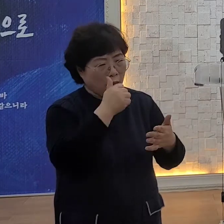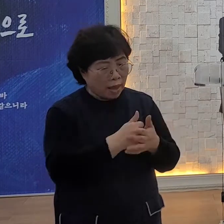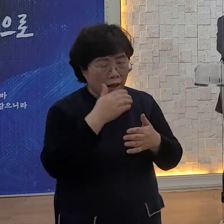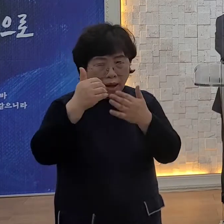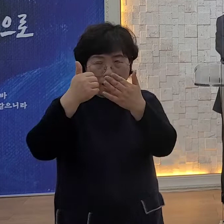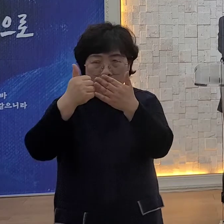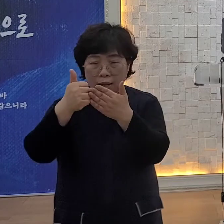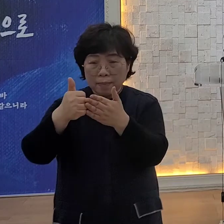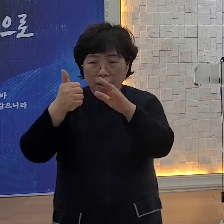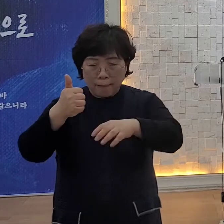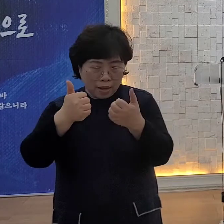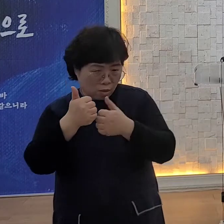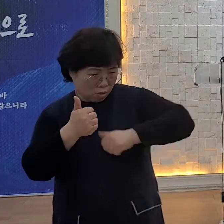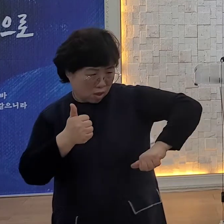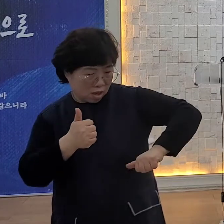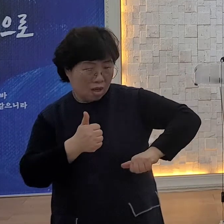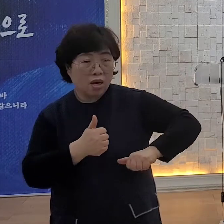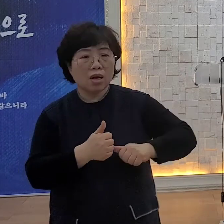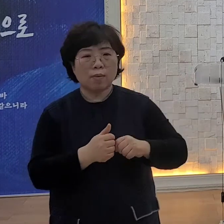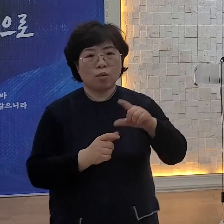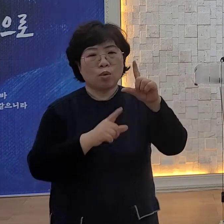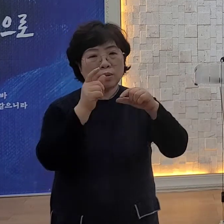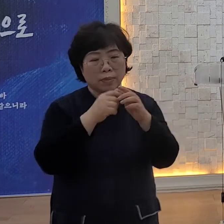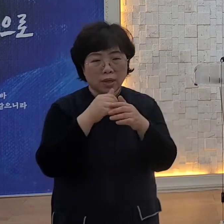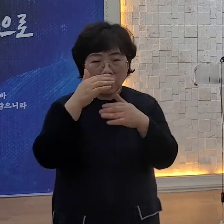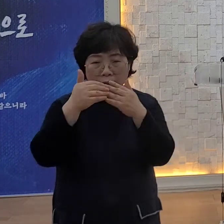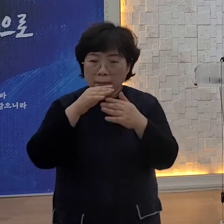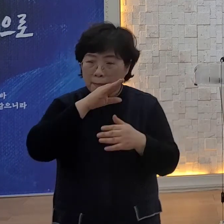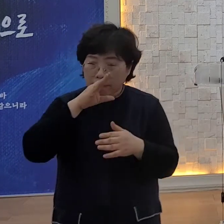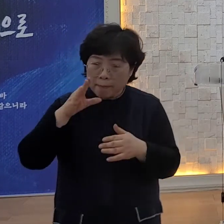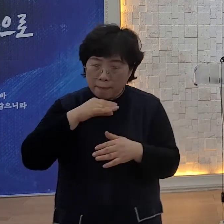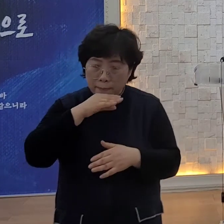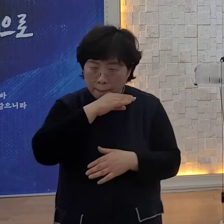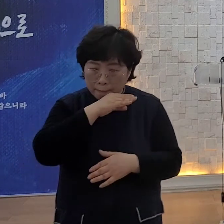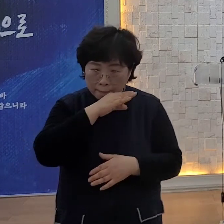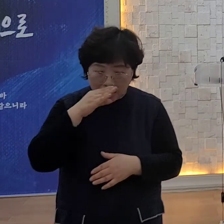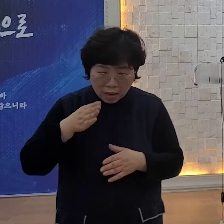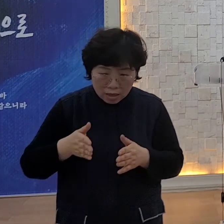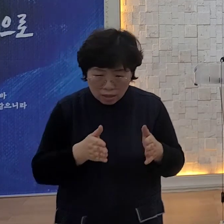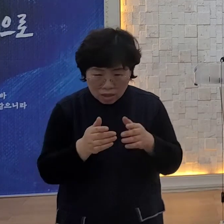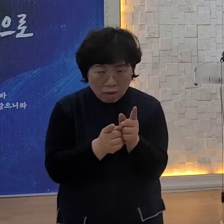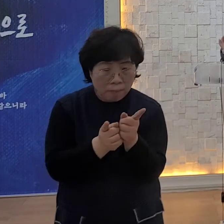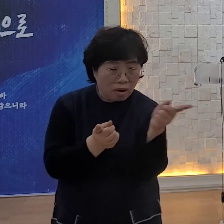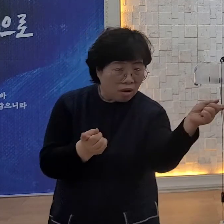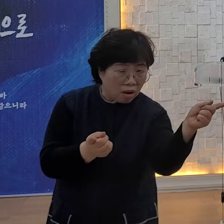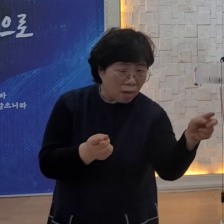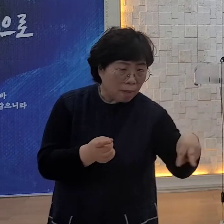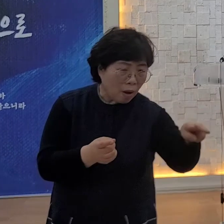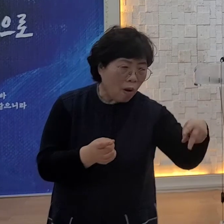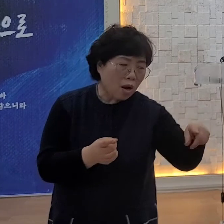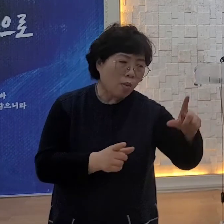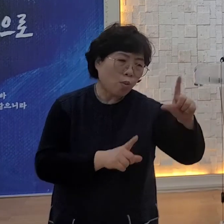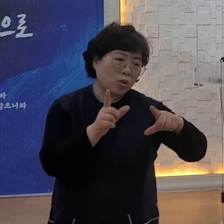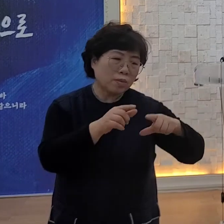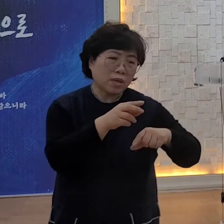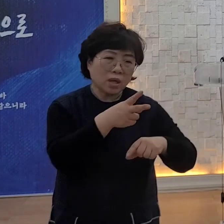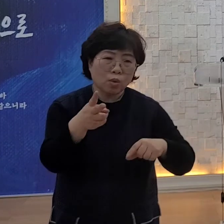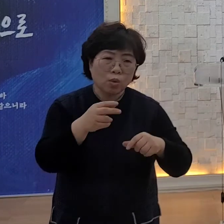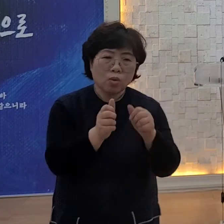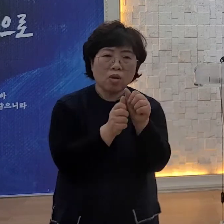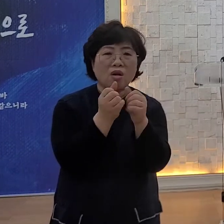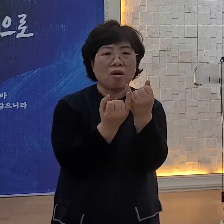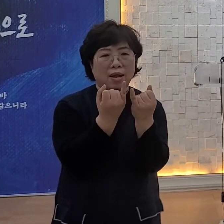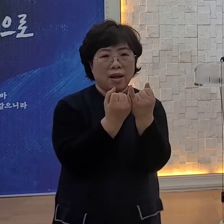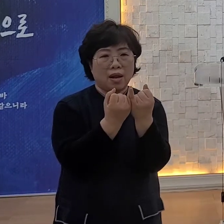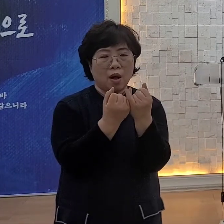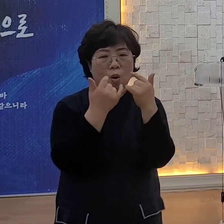죄다라는 것을 우리 분명히 마음판에 새겨야 된다는 거예요. 이걸 모르면 안 됩니다. 용인하거나 괜찮다고 생각하는 순간 우리도 그렇게 똑같이 되는